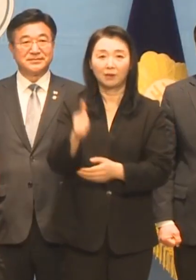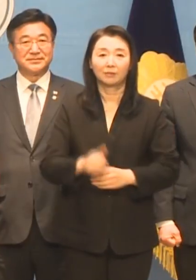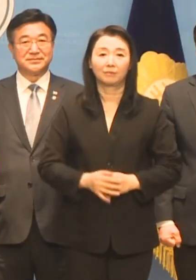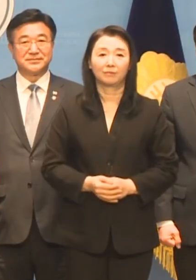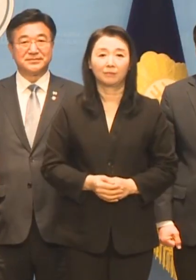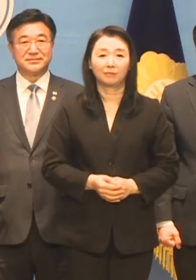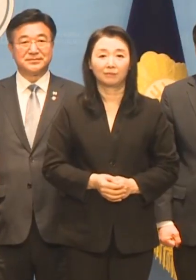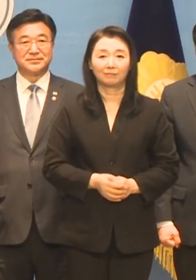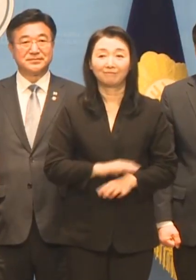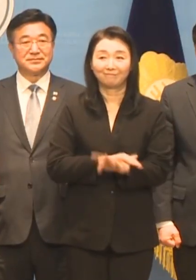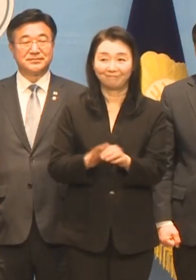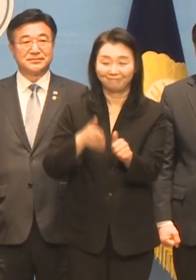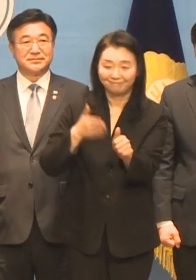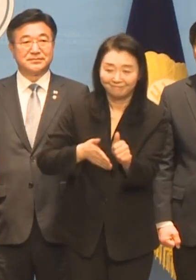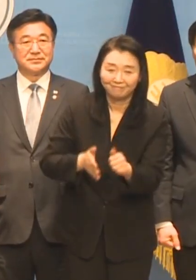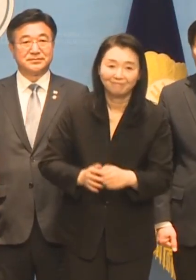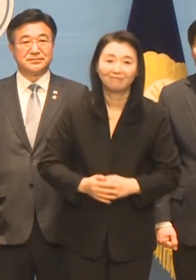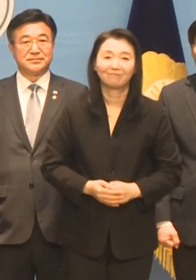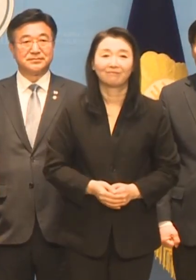네, 잘 부탁드립니다.